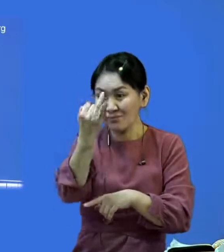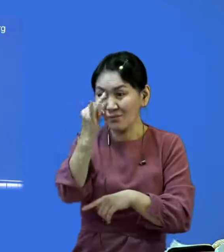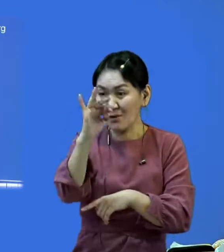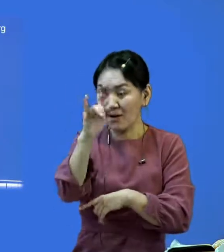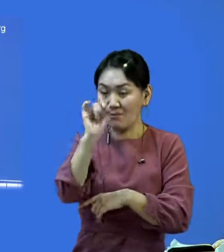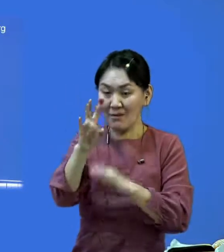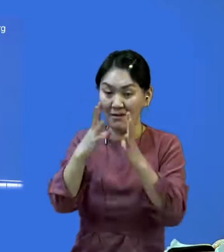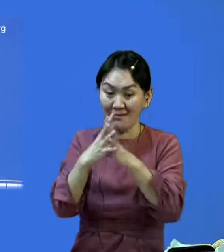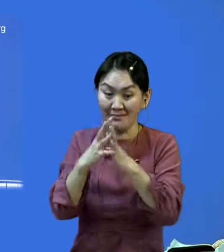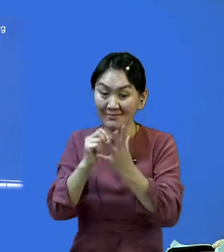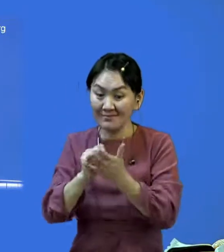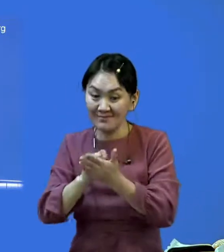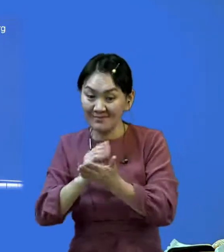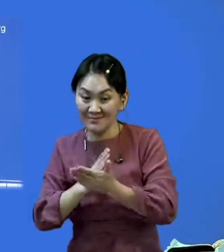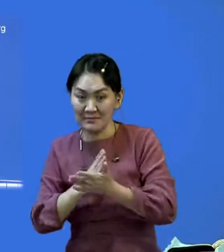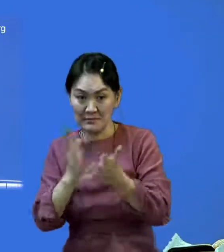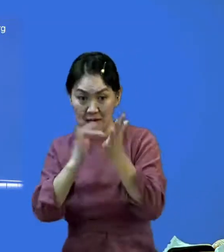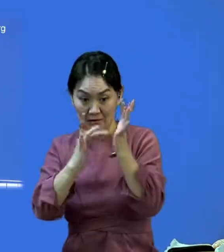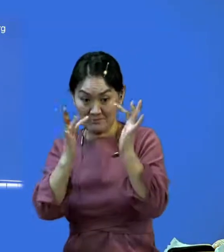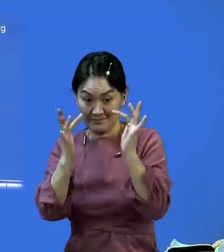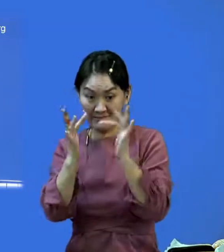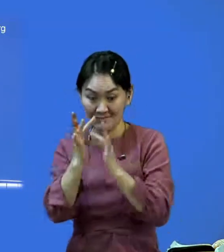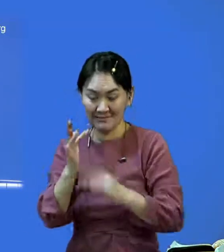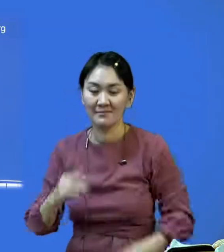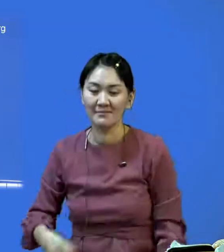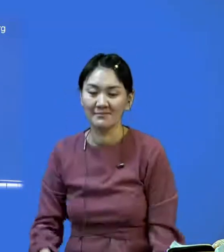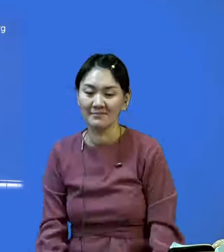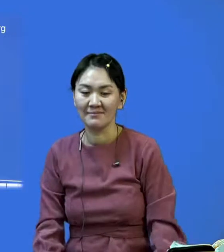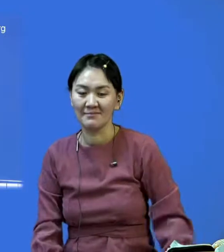бүлэг дээрээс харуул. Есүс эзэн тэмээ